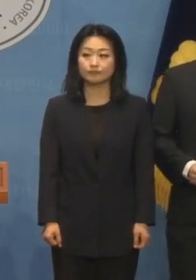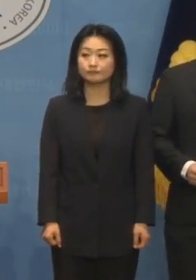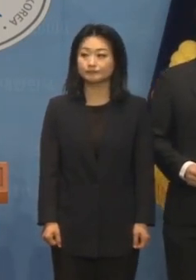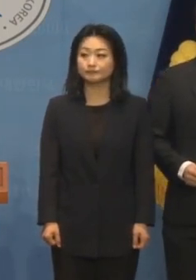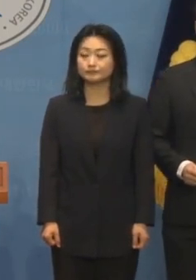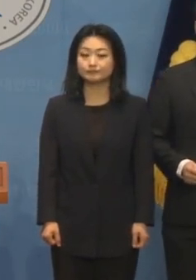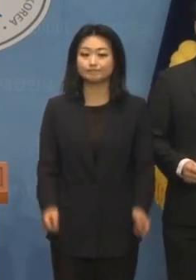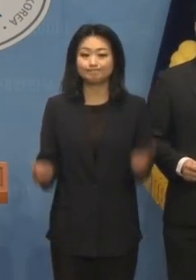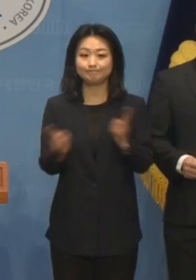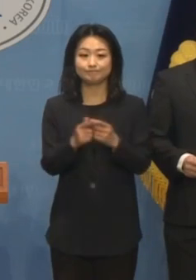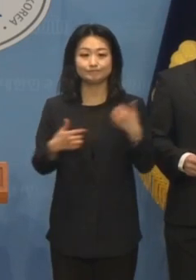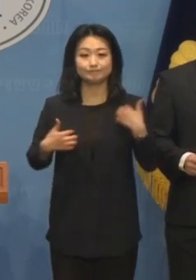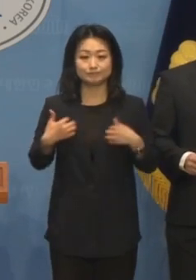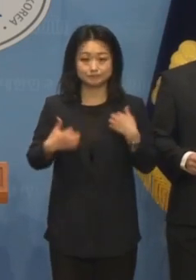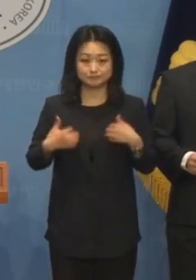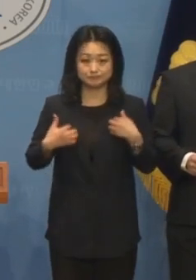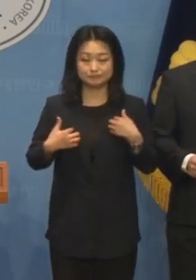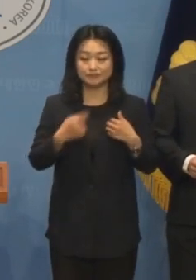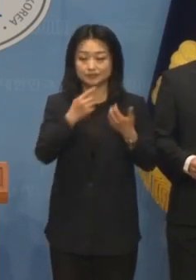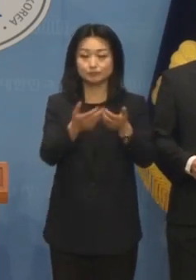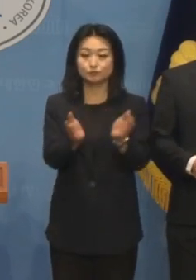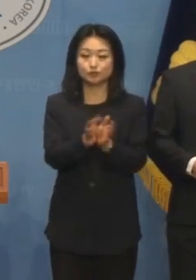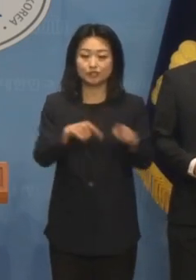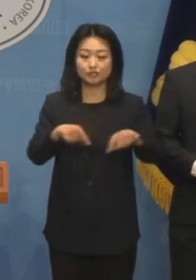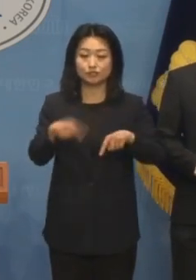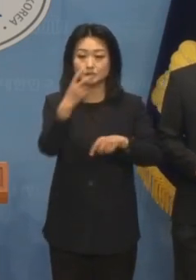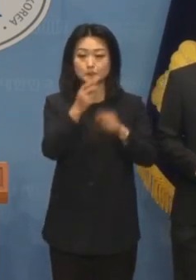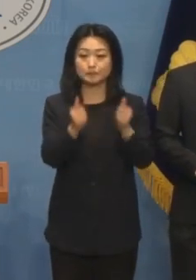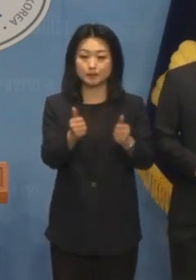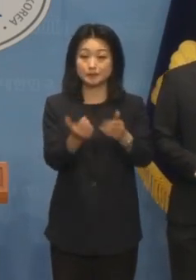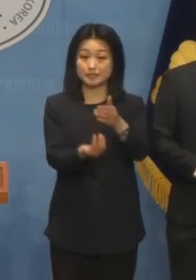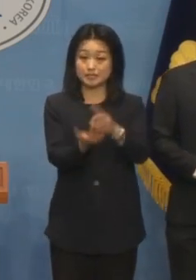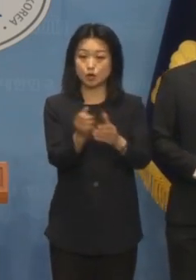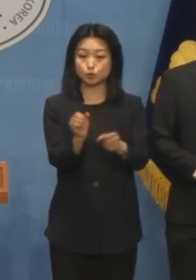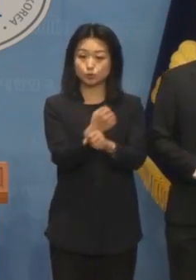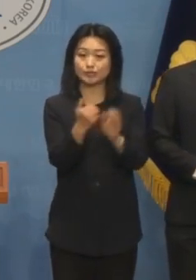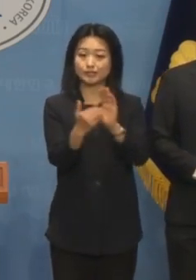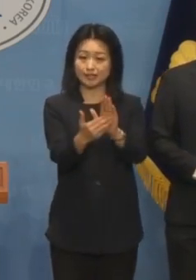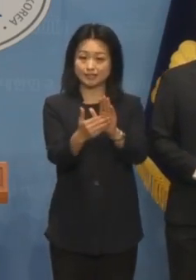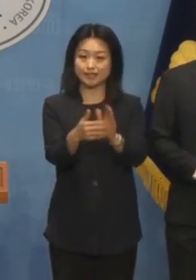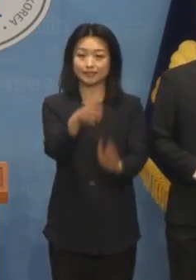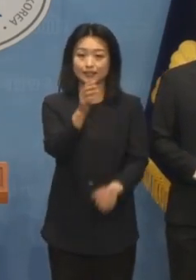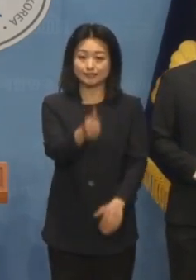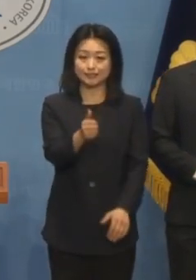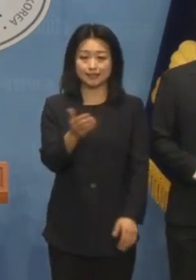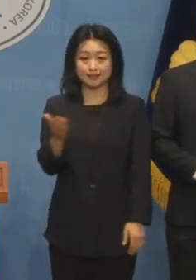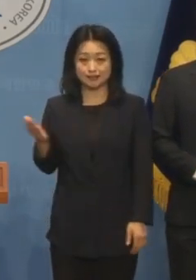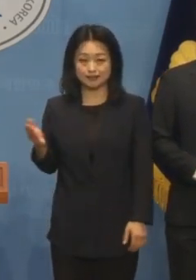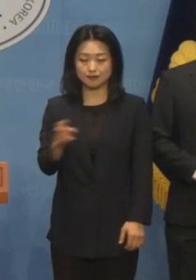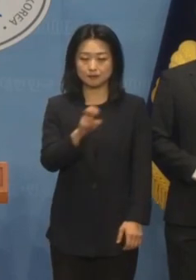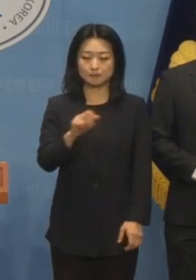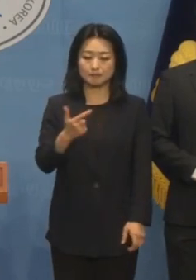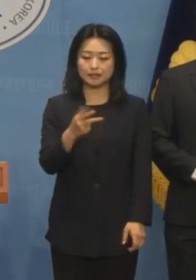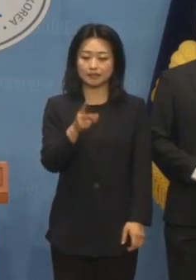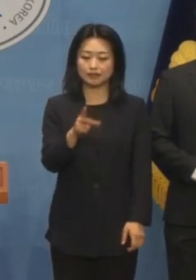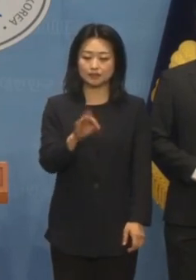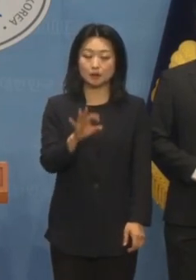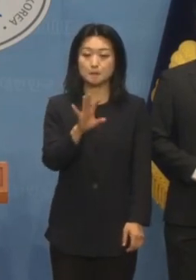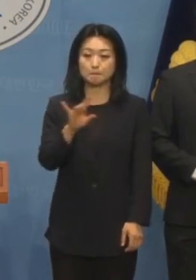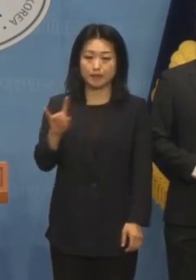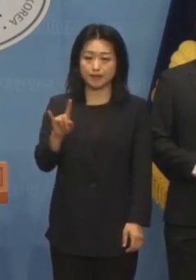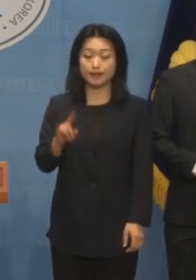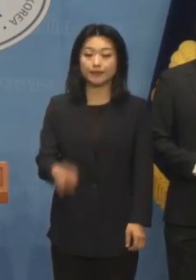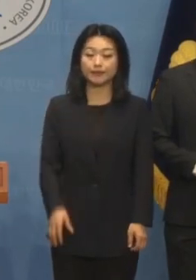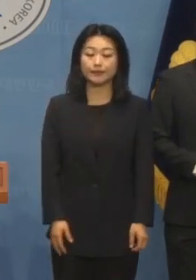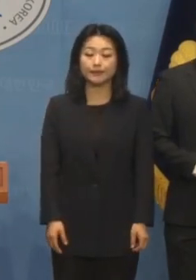예, 반갑습니다. 더불어민주당 정치검찰 사건 조작 대책단장을 맡고 있는 민형배 의원입니다.